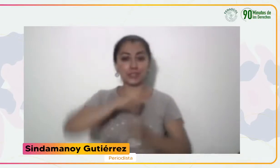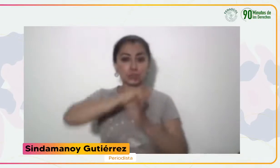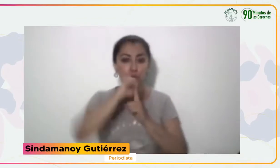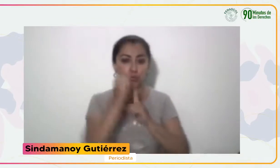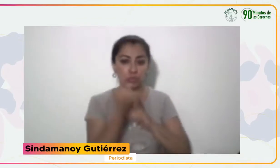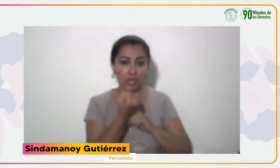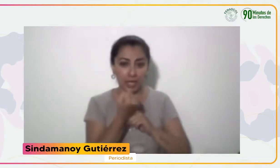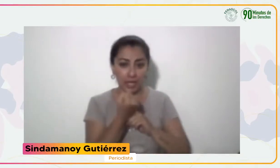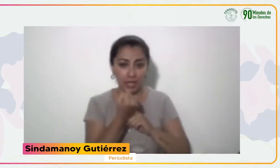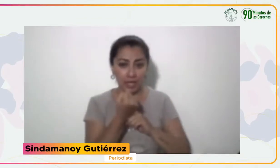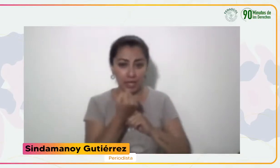maneja una postura